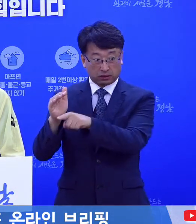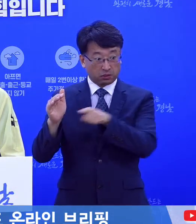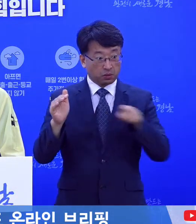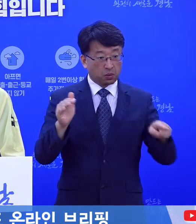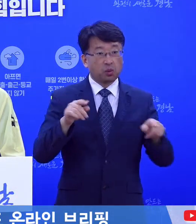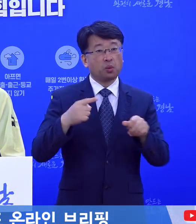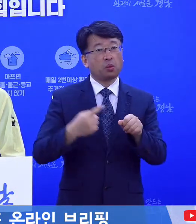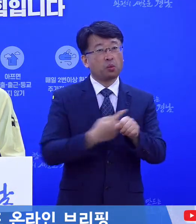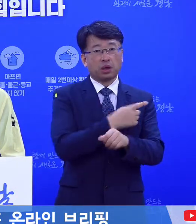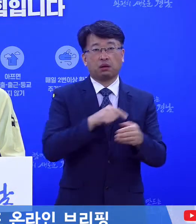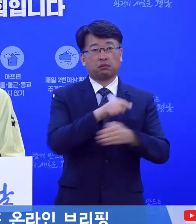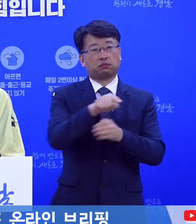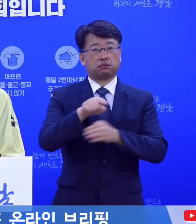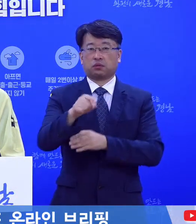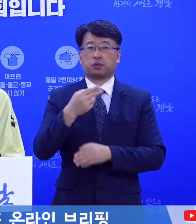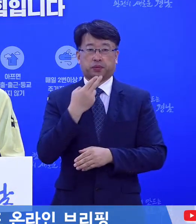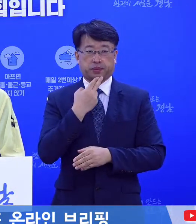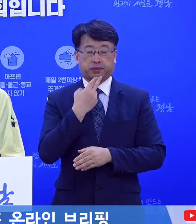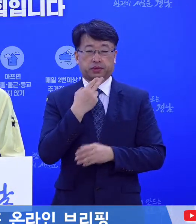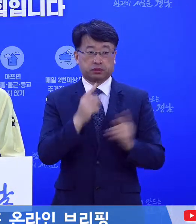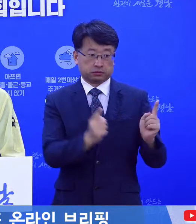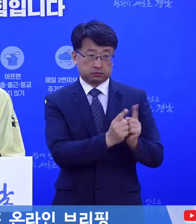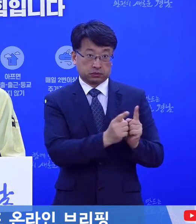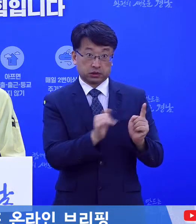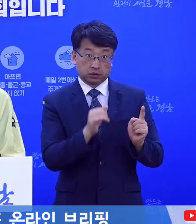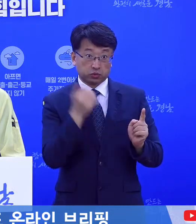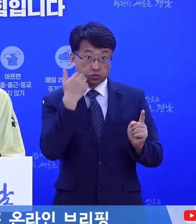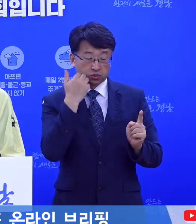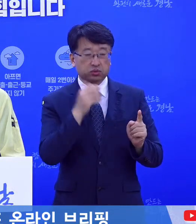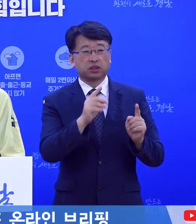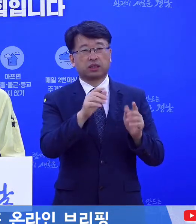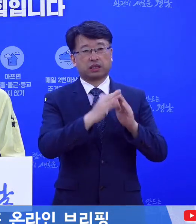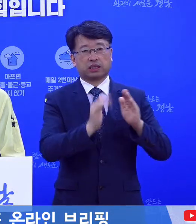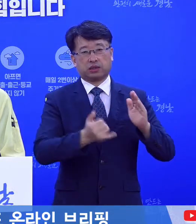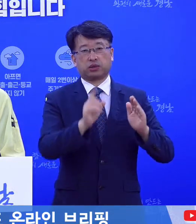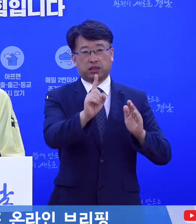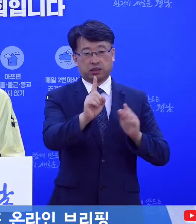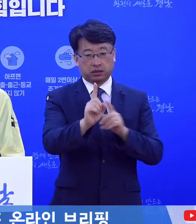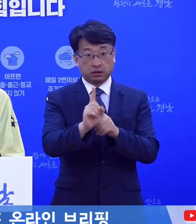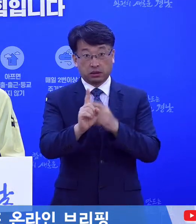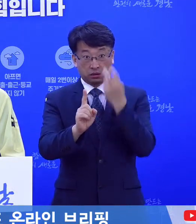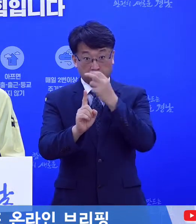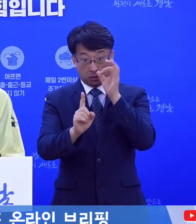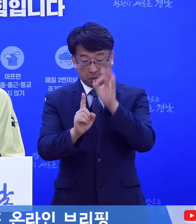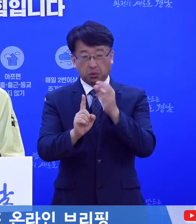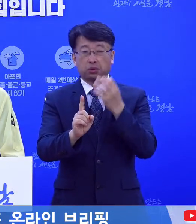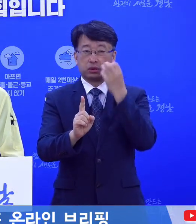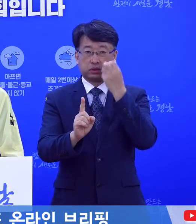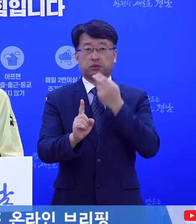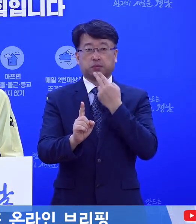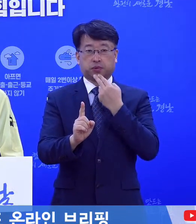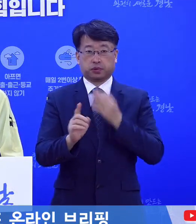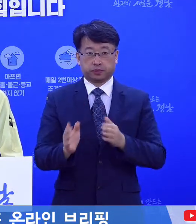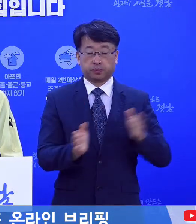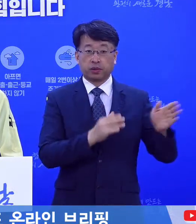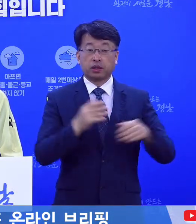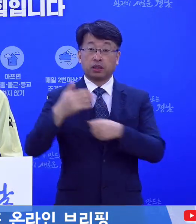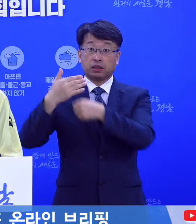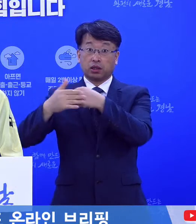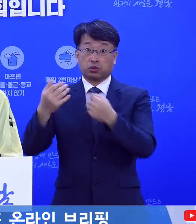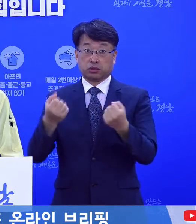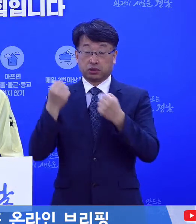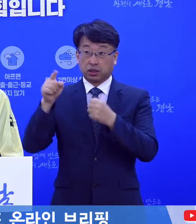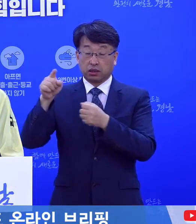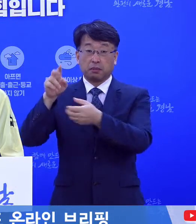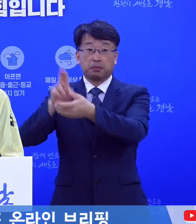있습니다. 접촉자는 가족 한 명으로 검사 결과는 음성입니다. 대구 건강식품